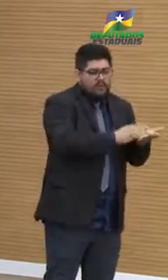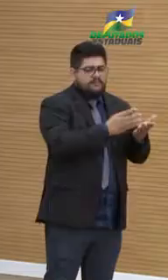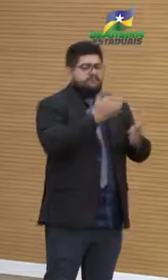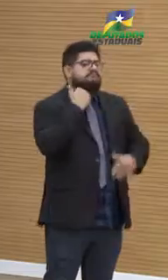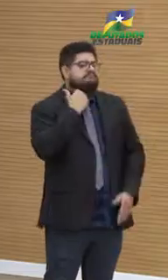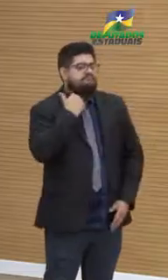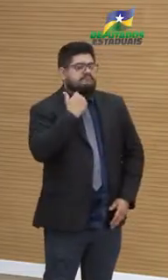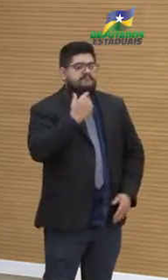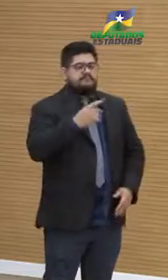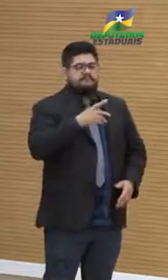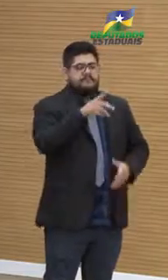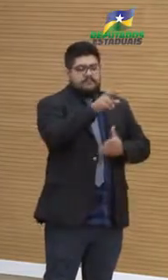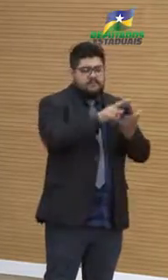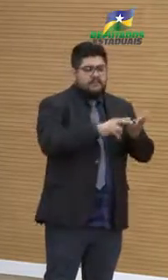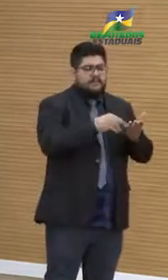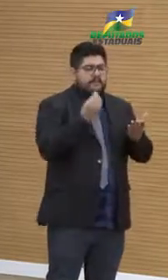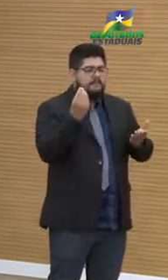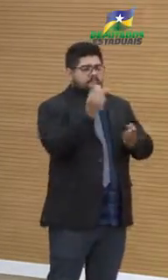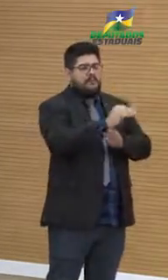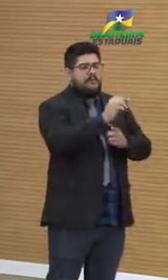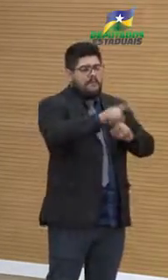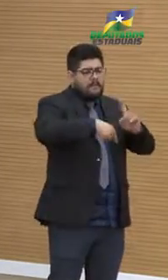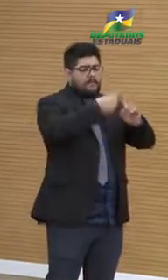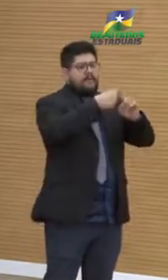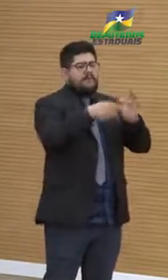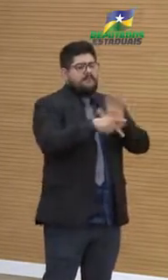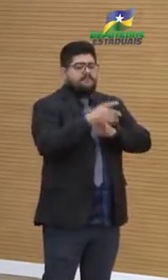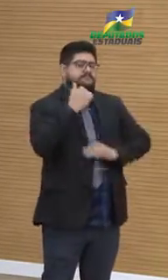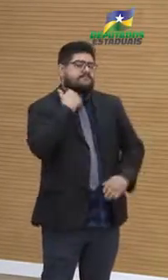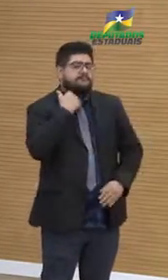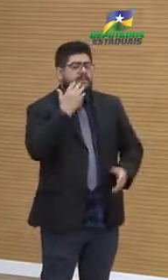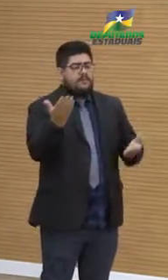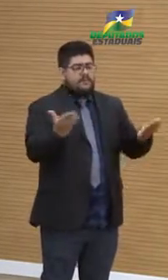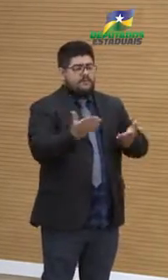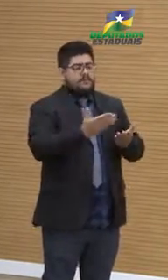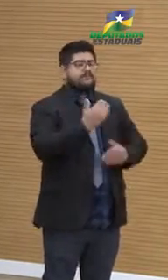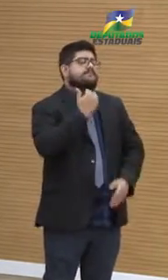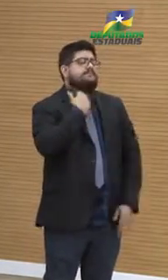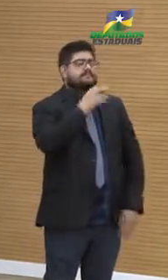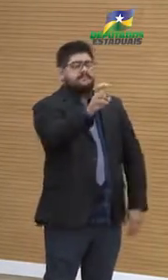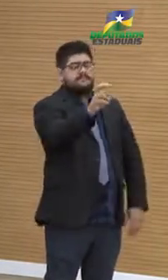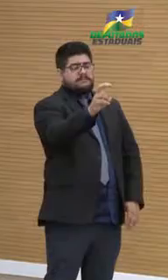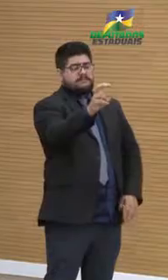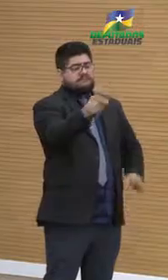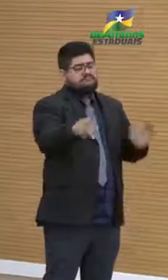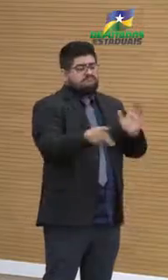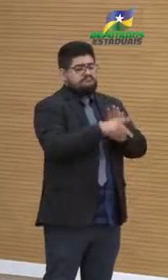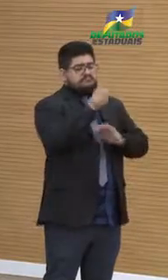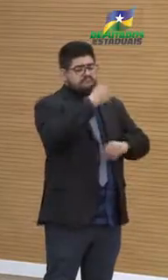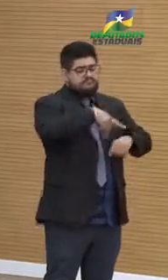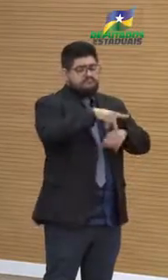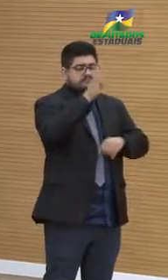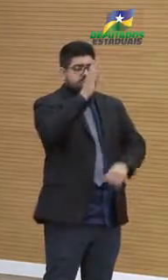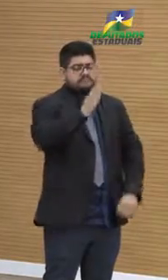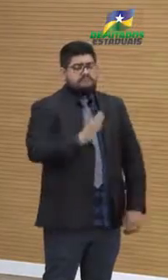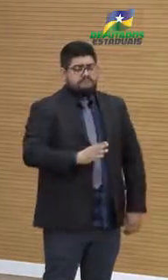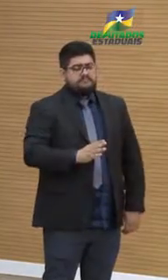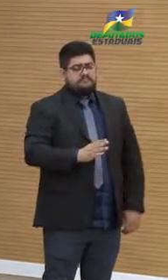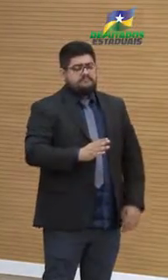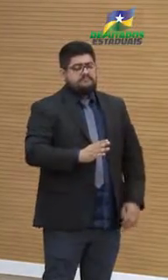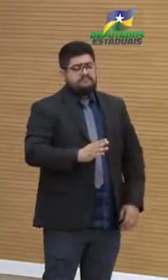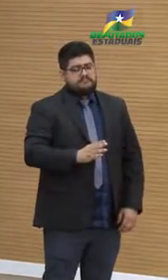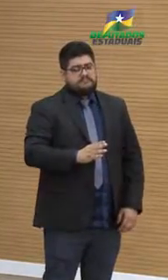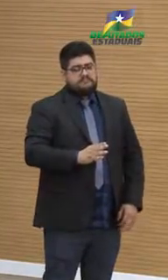e aumentar a porcentagem das instituições bancárias. Hoje nós temos 5 bancos que tomam conta do nosso país e do nosso dinheiro em forma de agiotagem